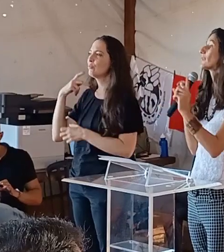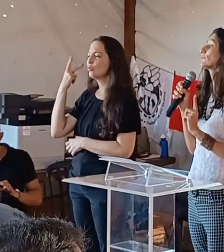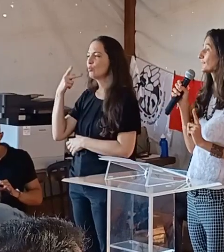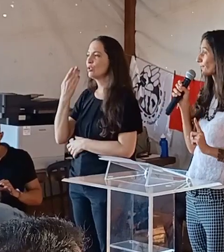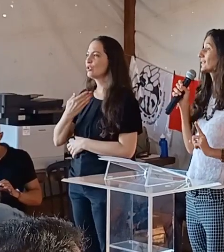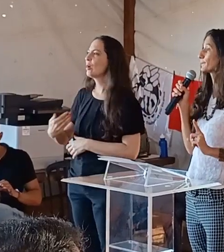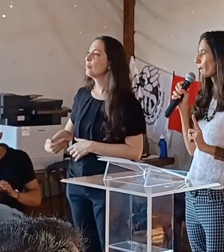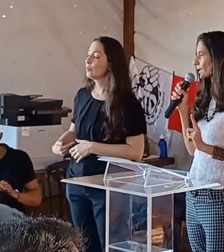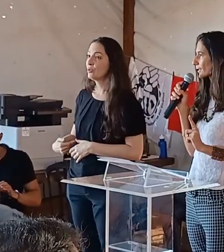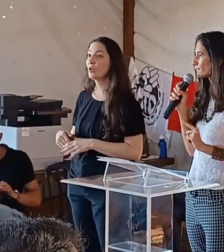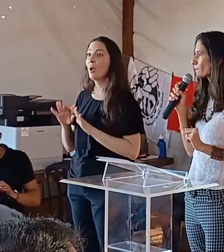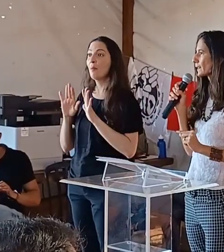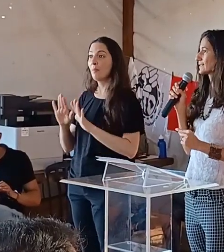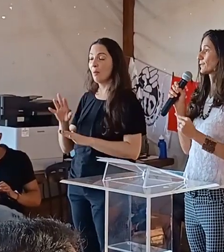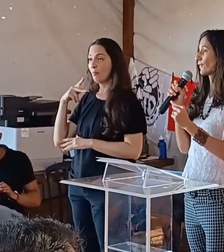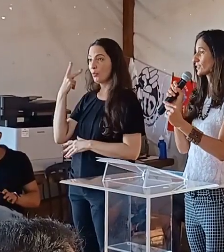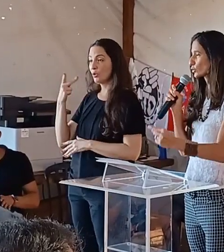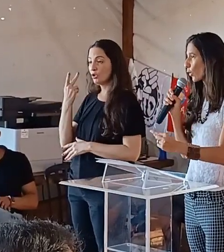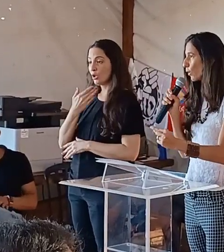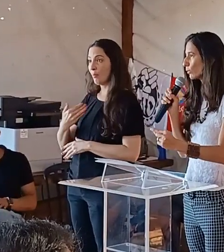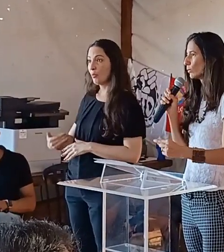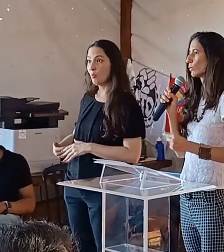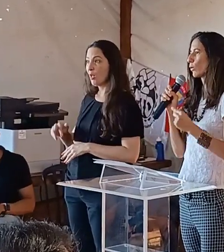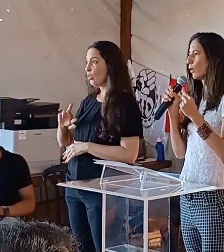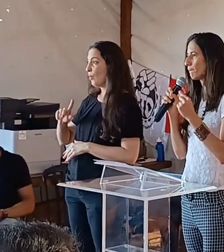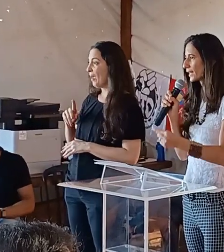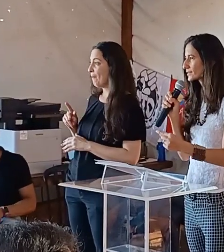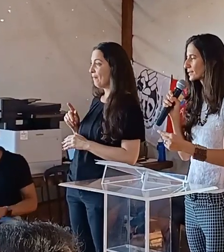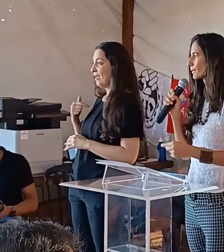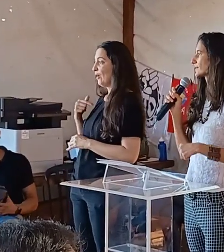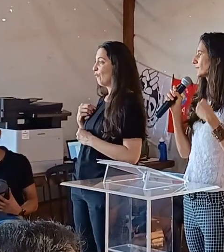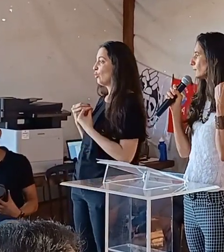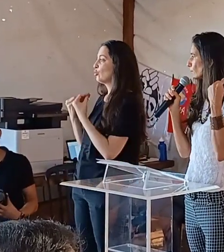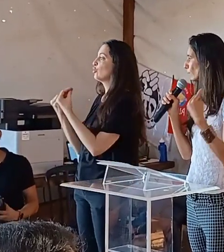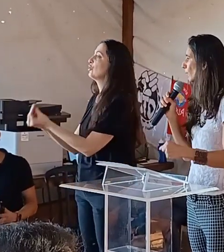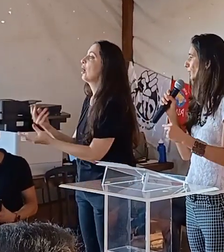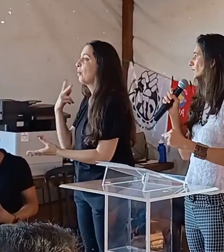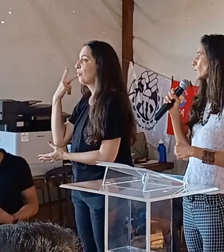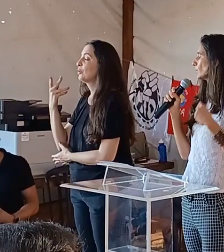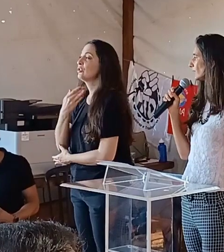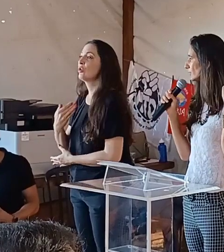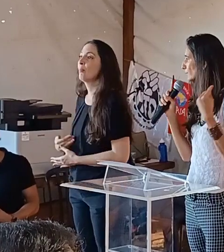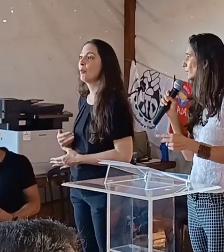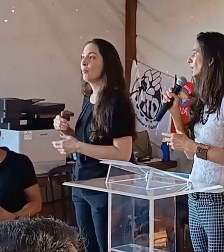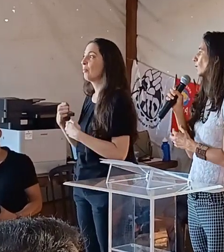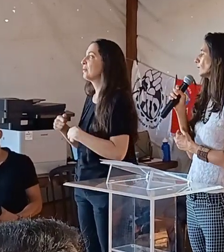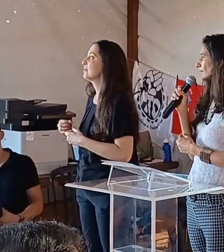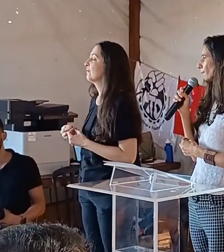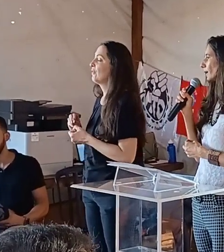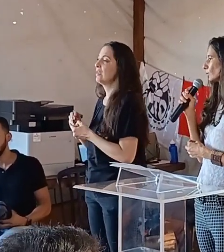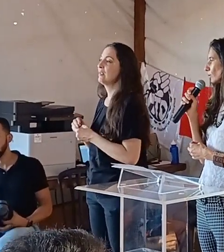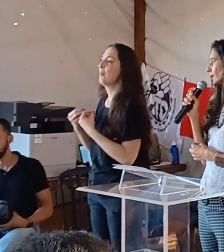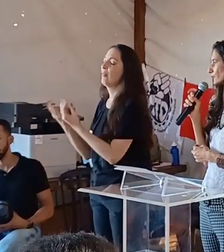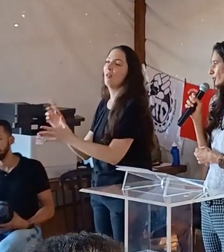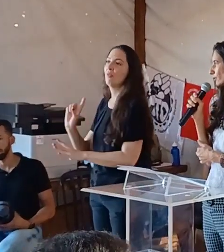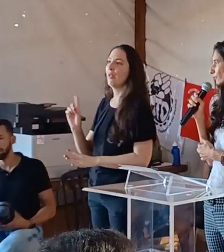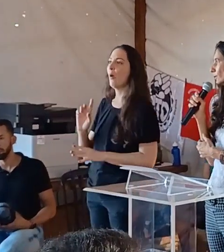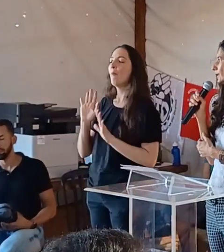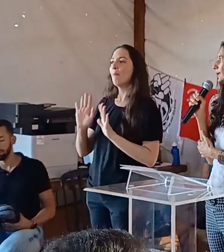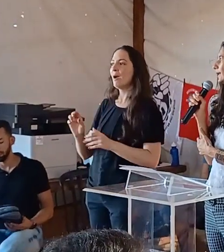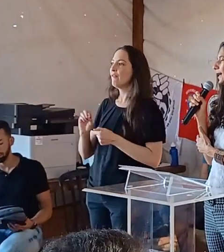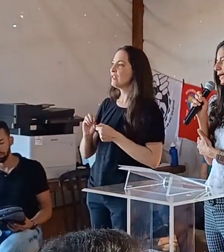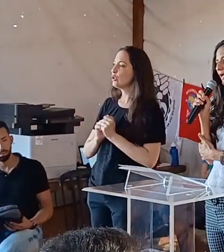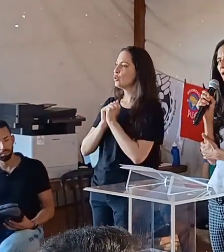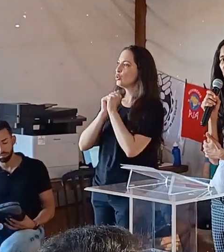política pública não se faz para, se faz com. Com participação, com protagonismo, com trabalho